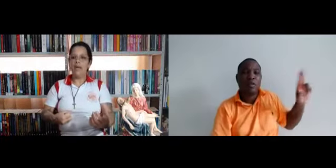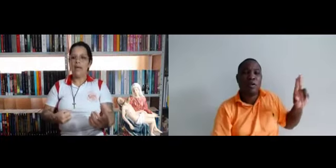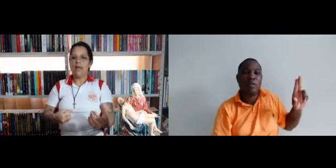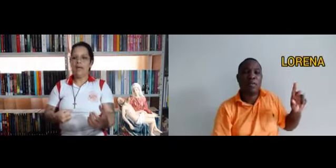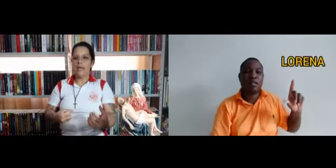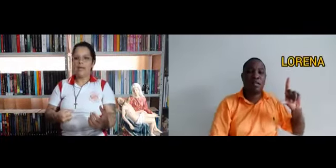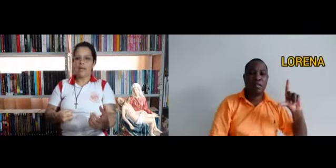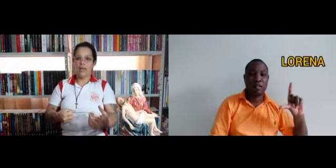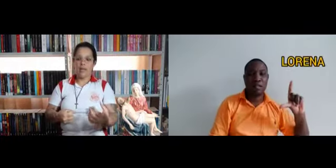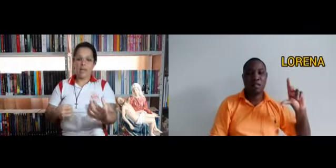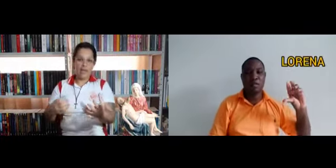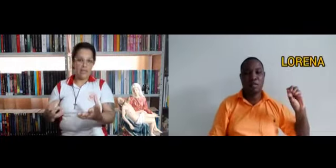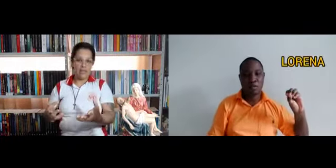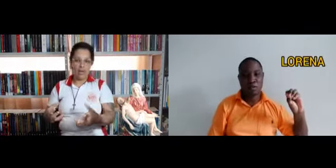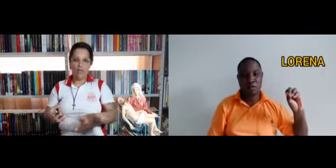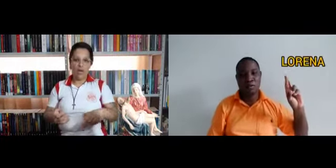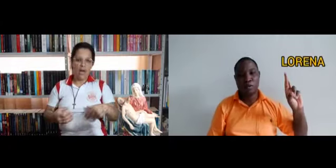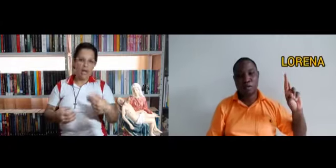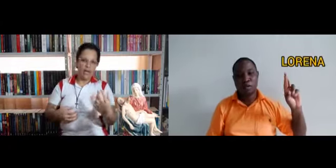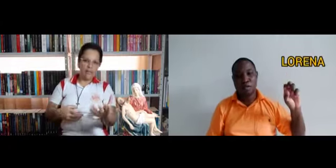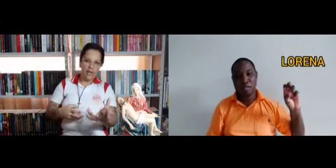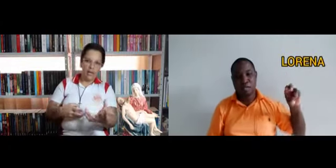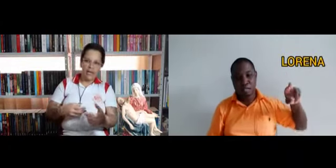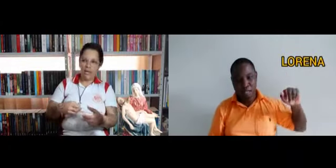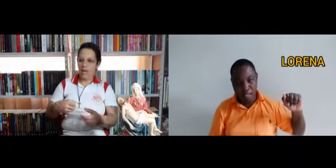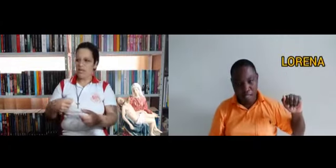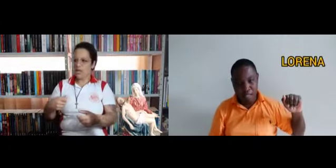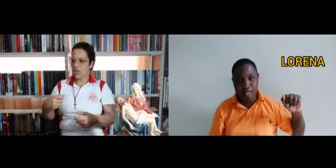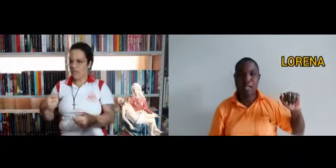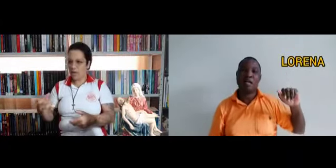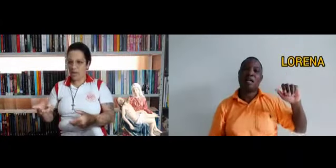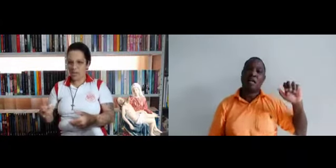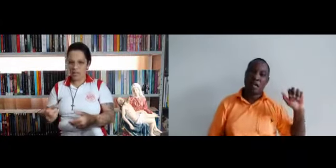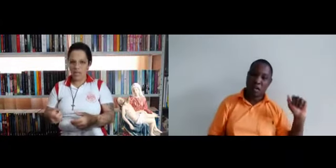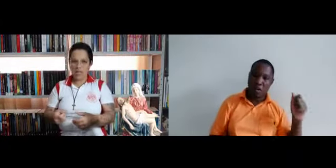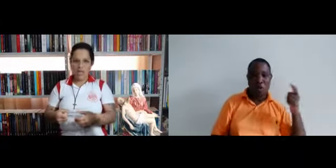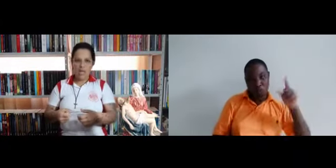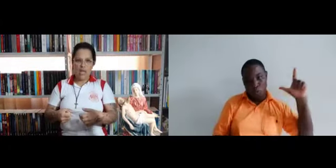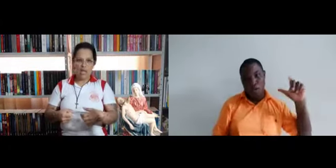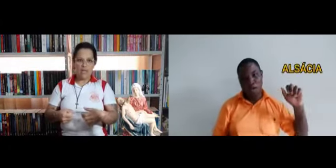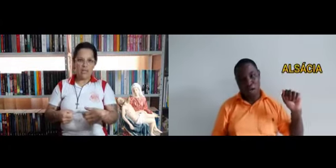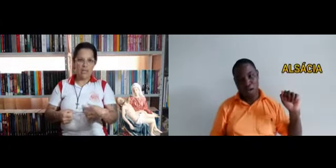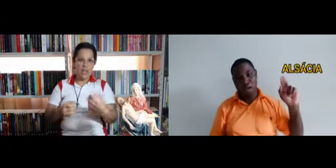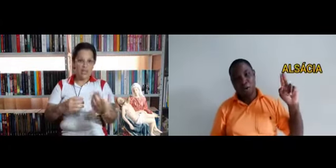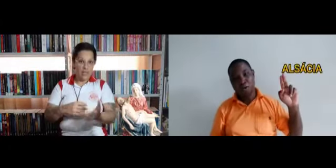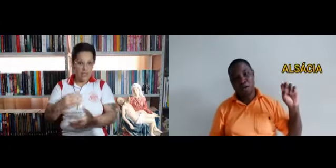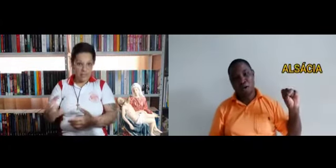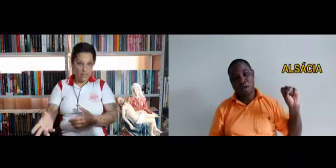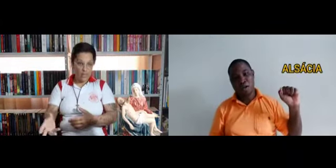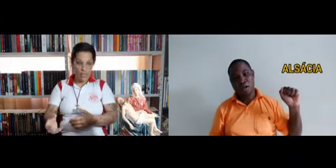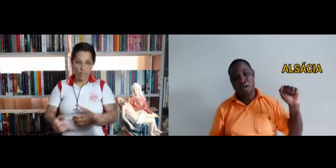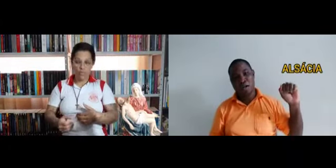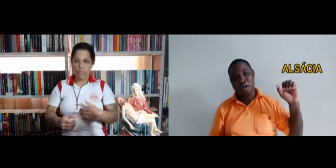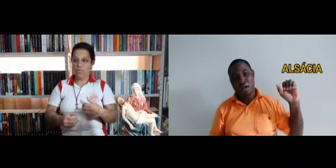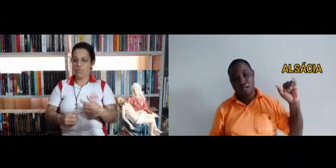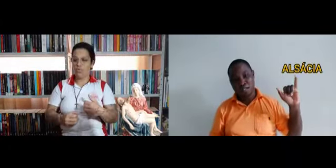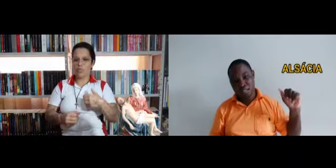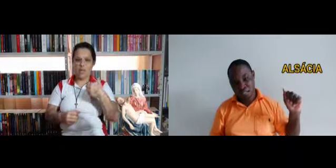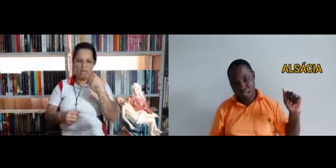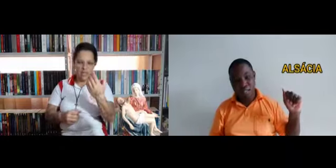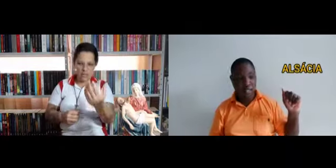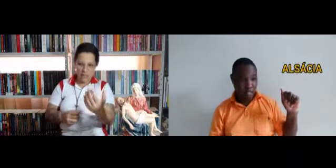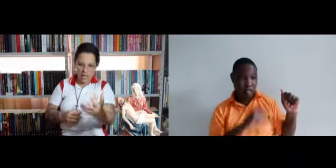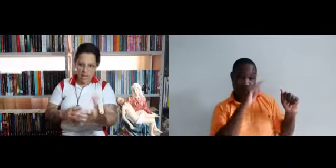né? Em relação à Inglaterra, em relação à França, e da França com os